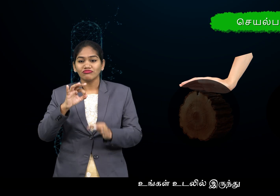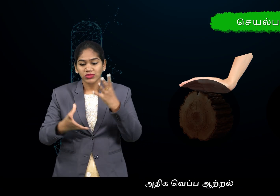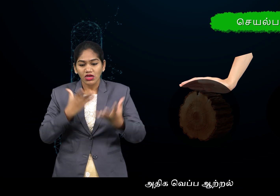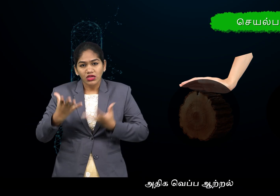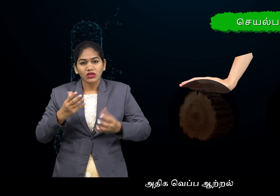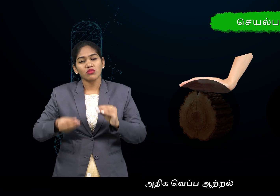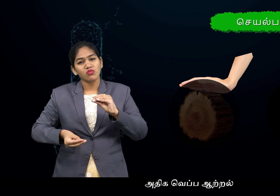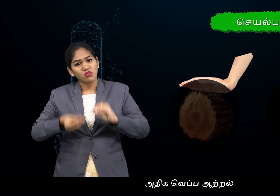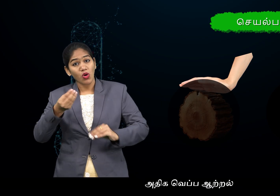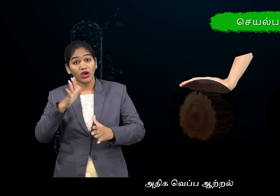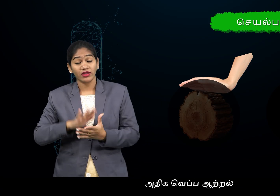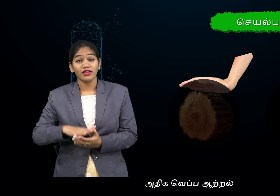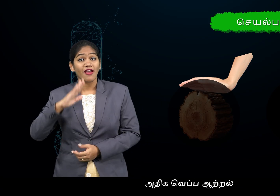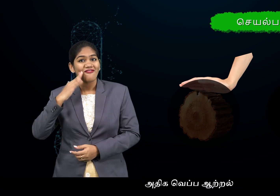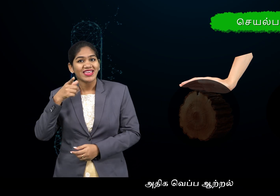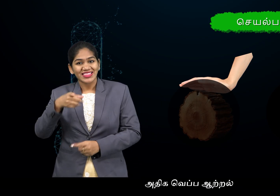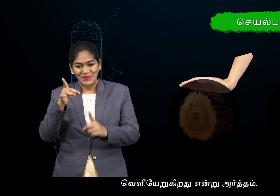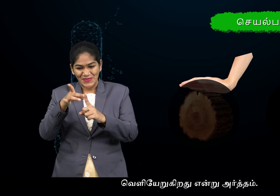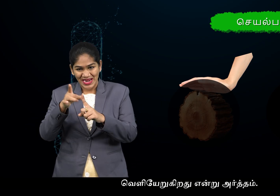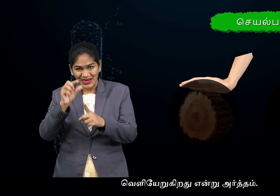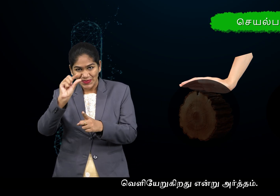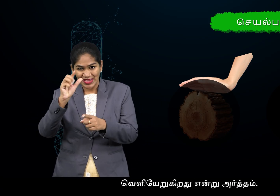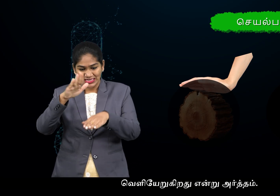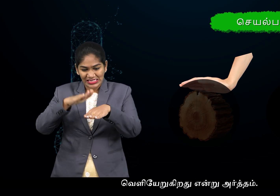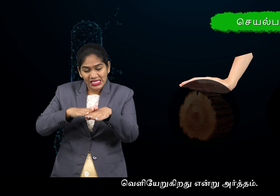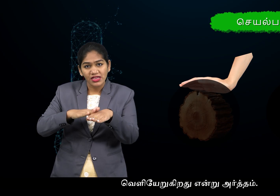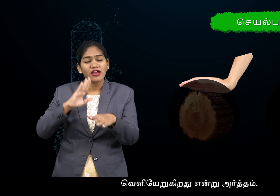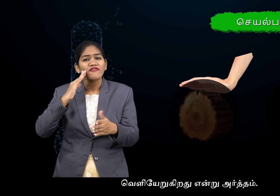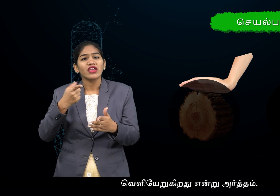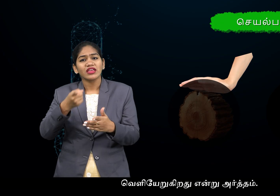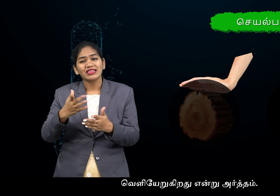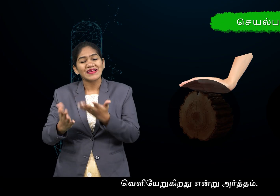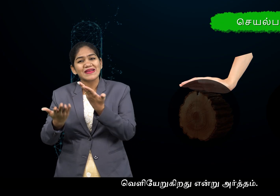அதிக வெப்ப ஆற்றல் வெளியேறுகிறது என்று அர்த்தம்.